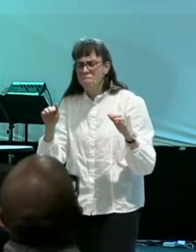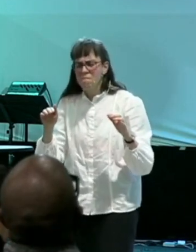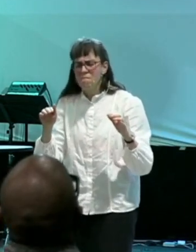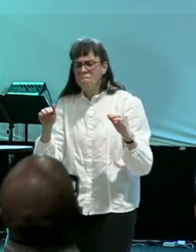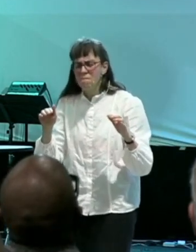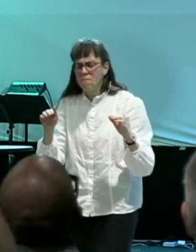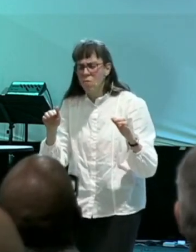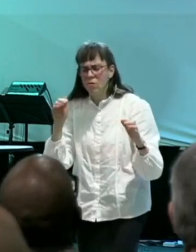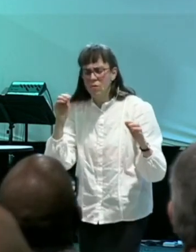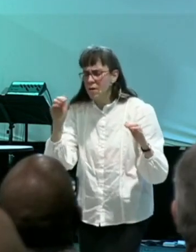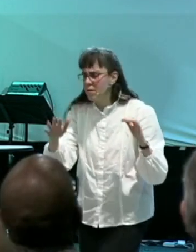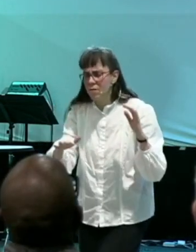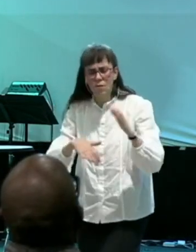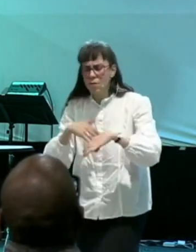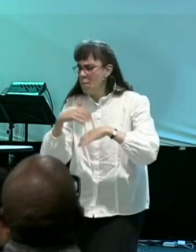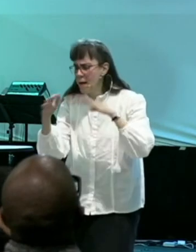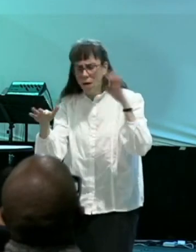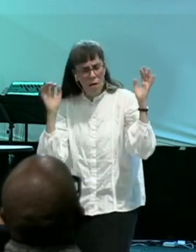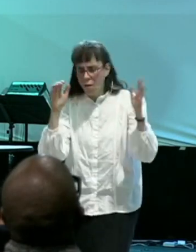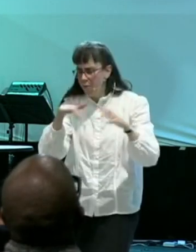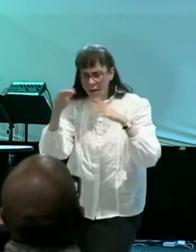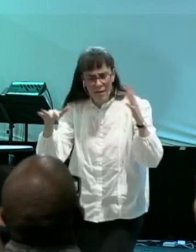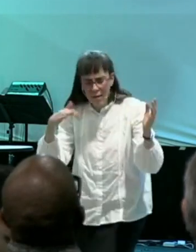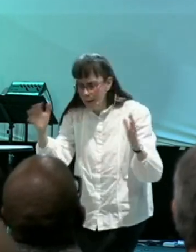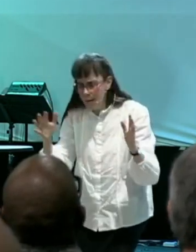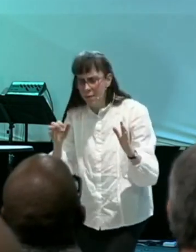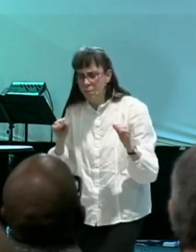semer des embûches aux enfants de Dieu.